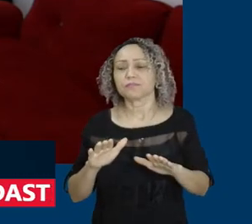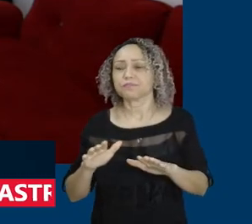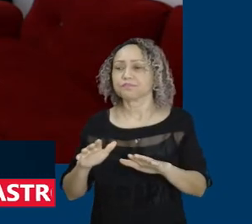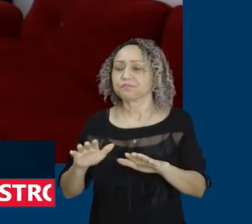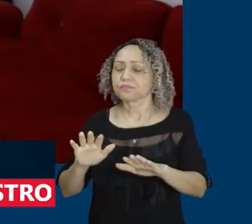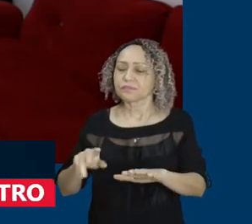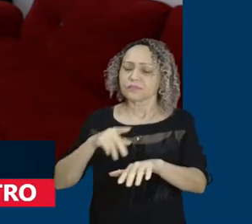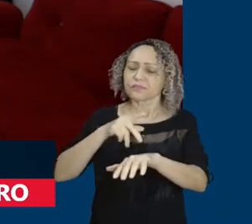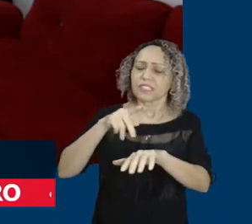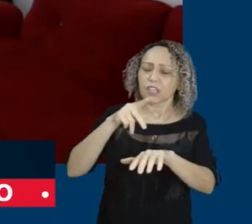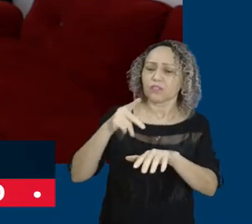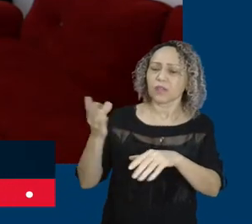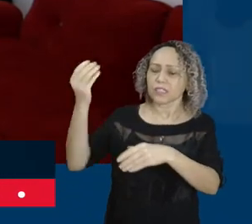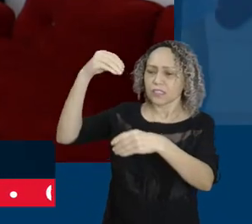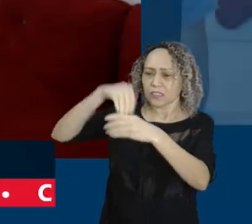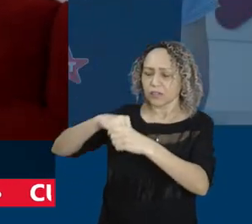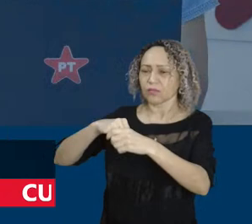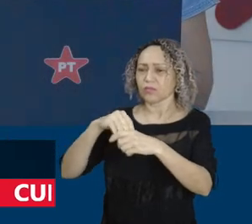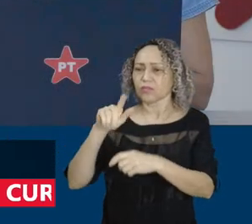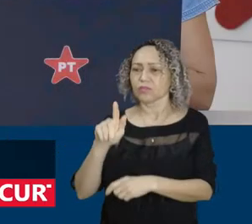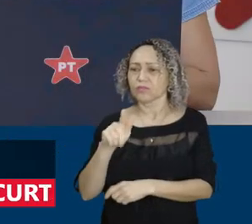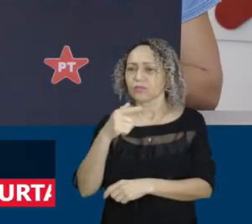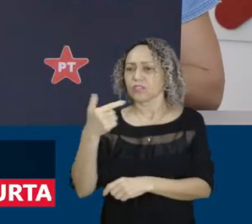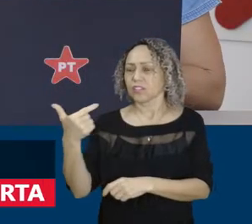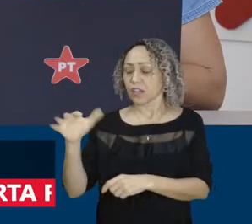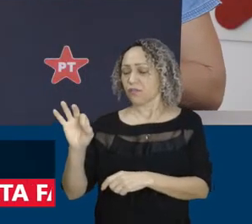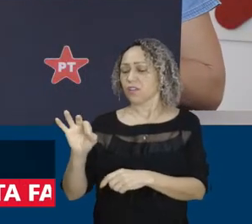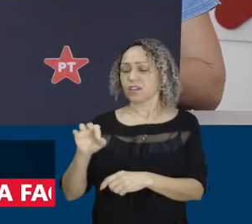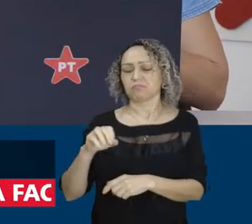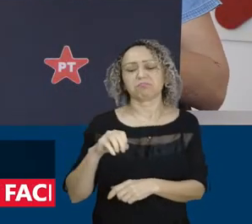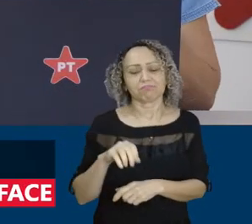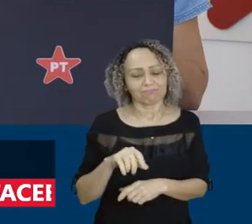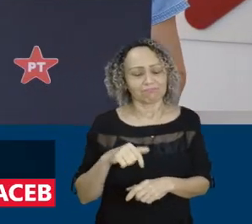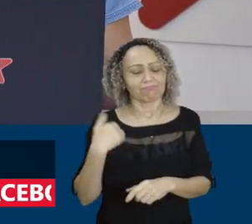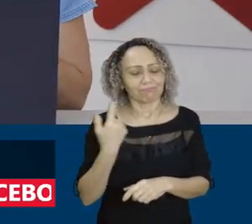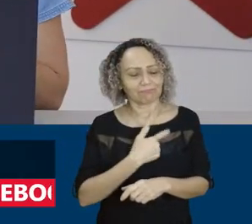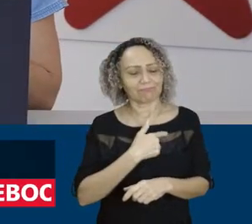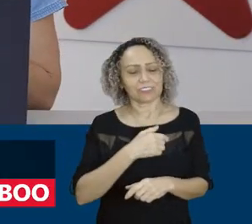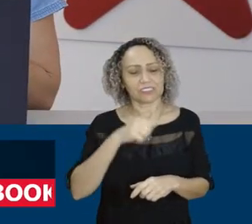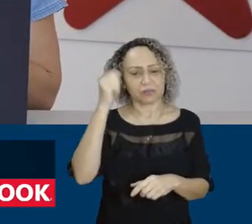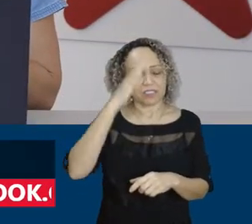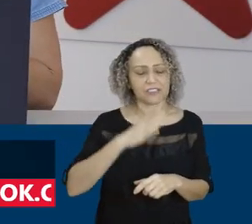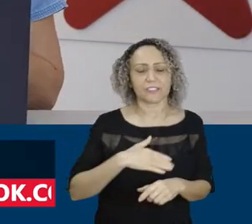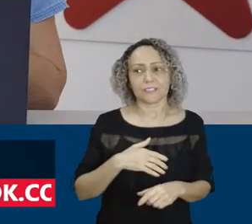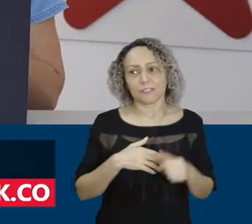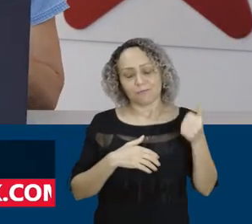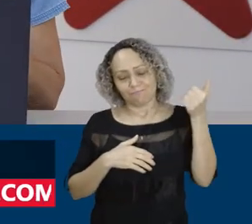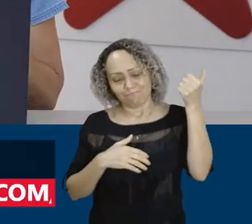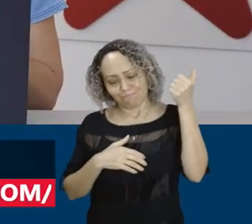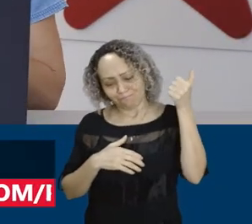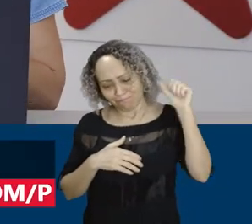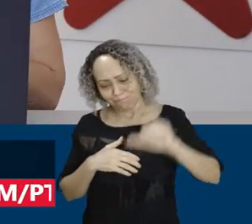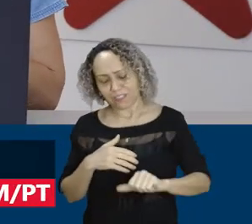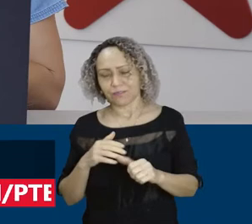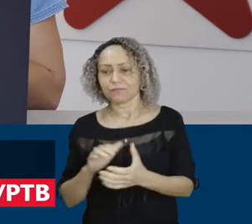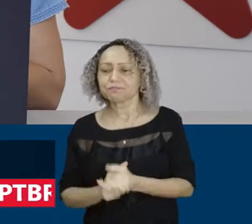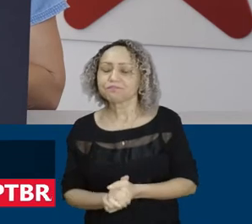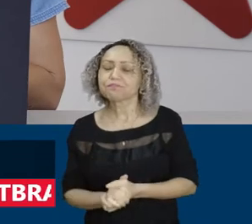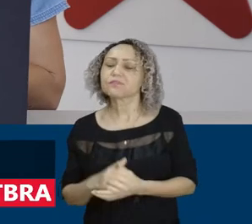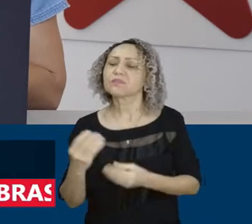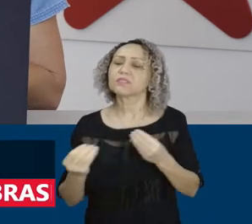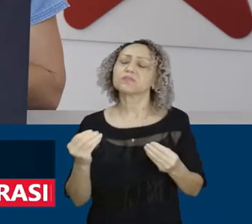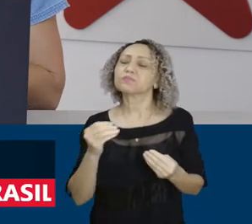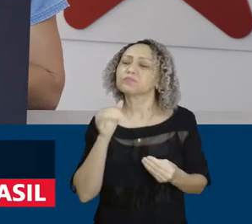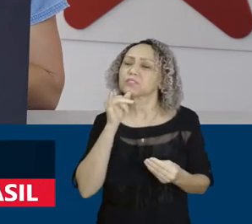que integram o G20, Amanda. Falando aí em G20, qual é a situação do mercado brasileiro aí em relação ao resto do mundo?